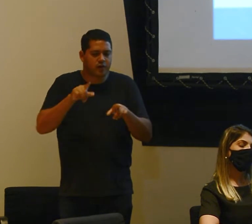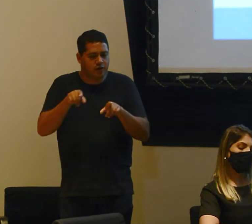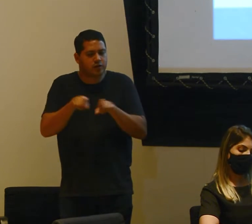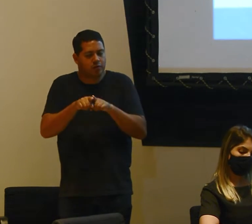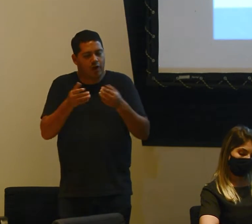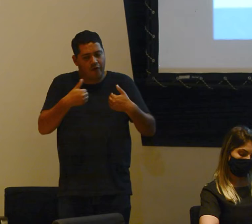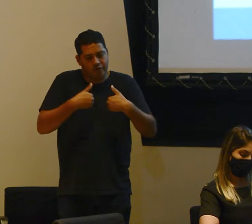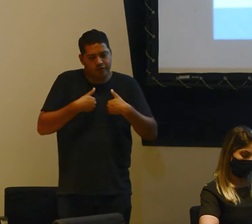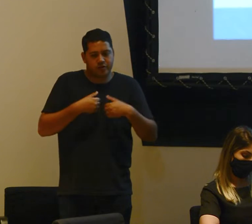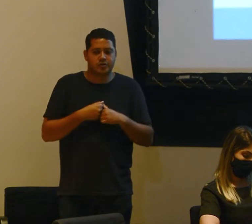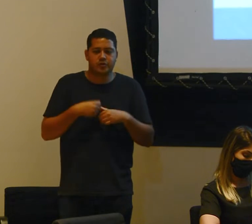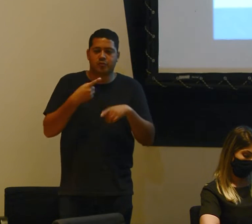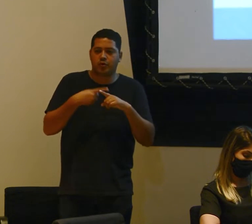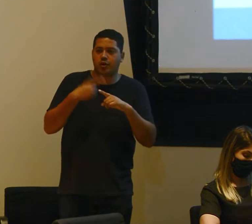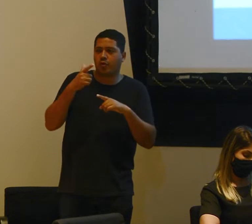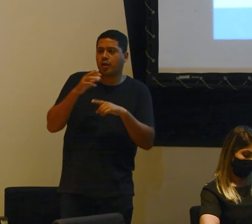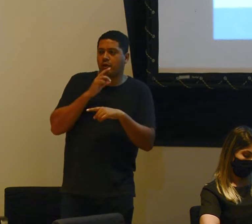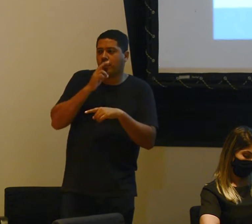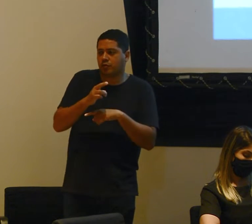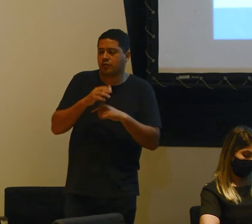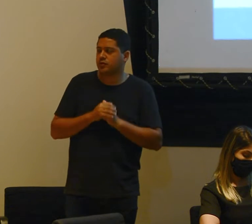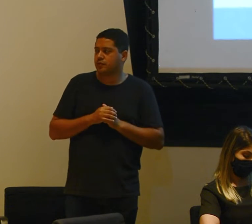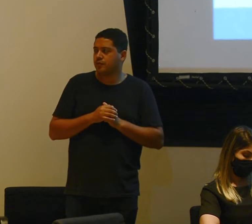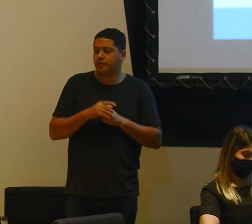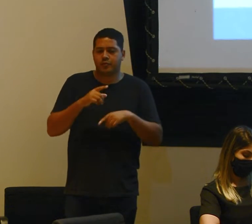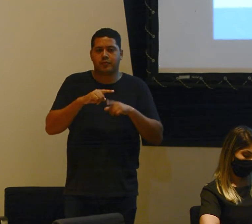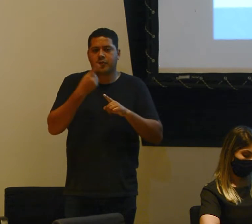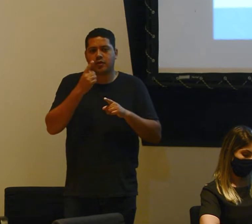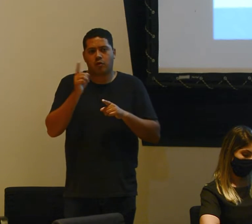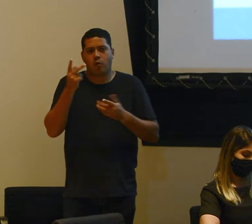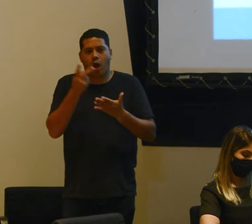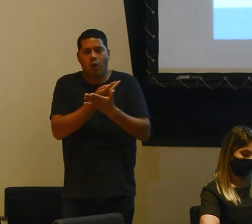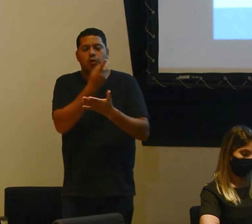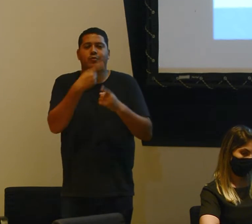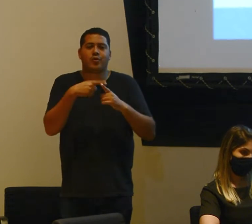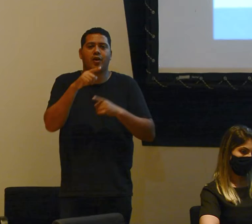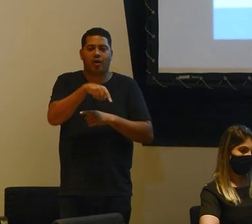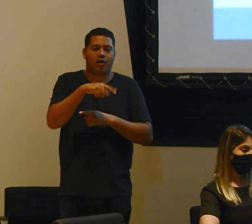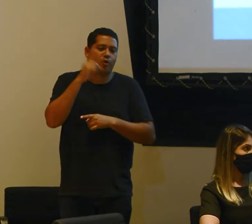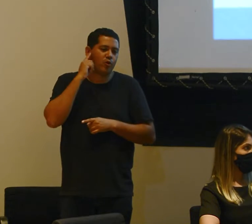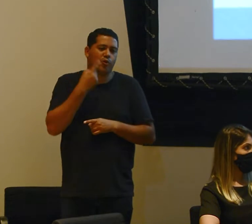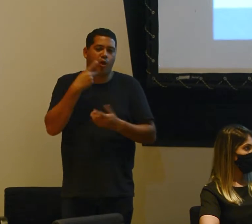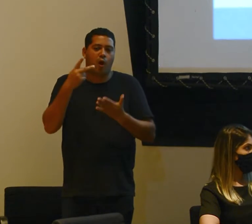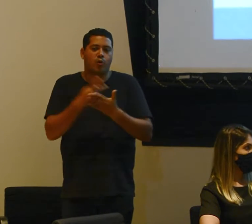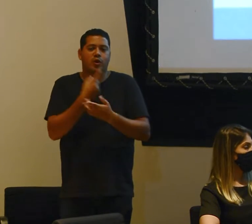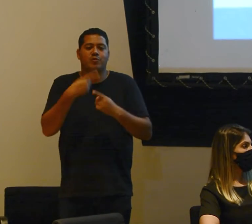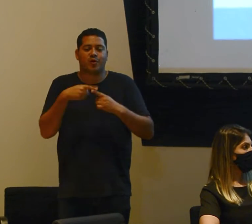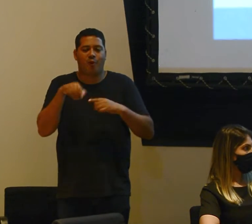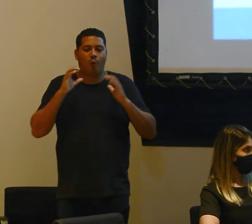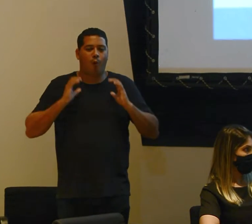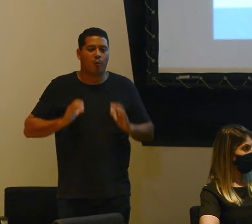conta dessas respostas inexistentes. Mas isso não acontece porque eles são surdos, acontece por questões